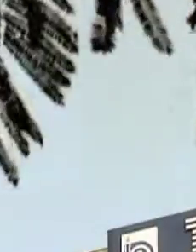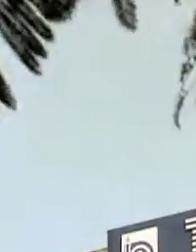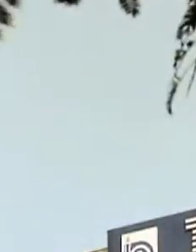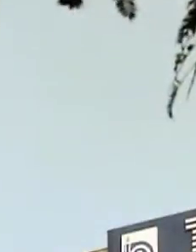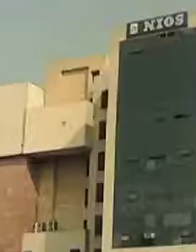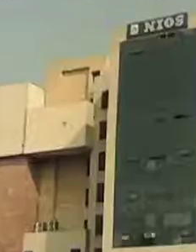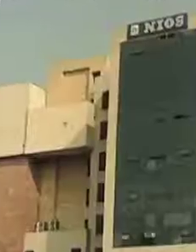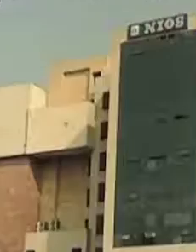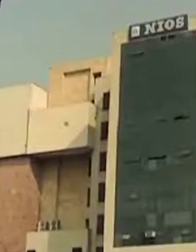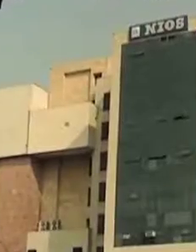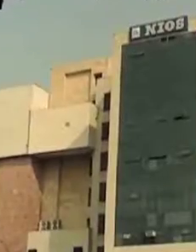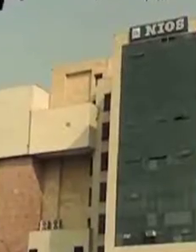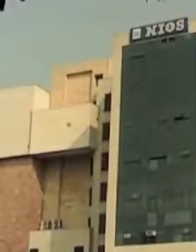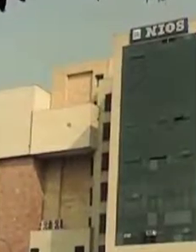विद्यालय जो मुक्त हो,